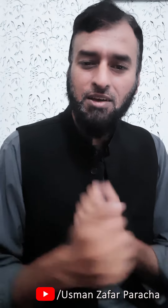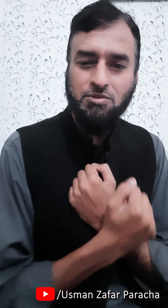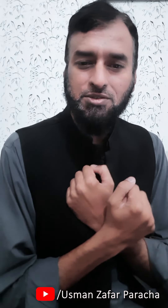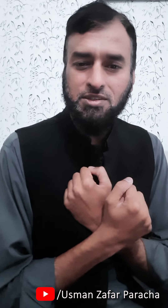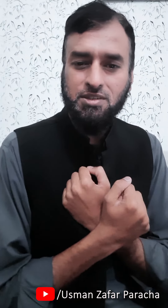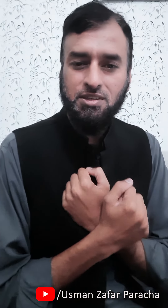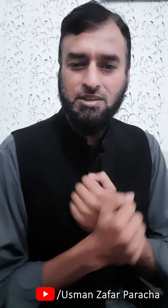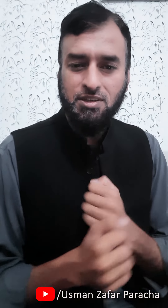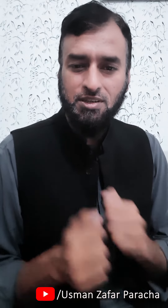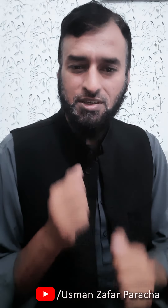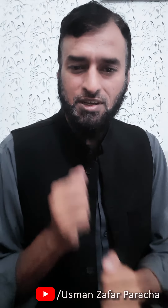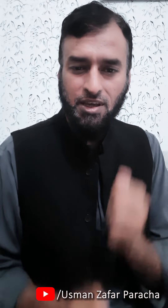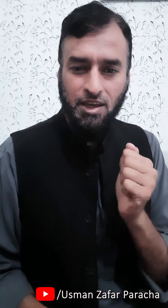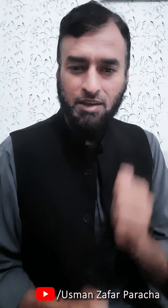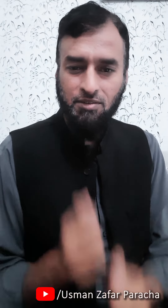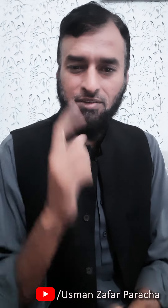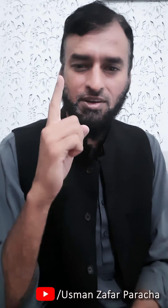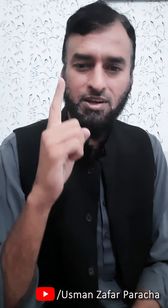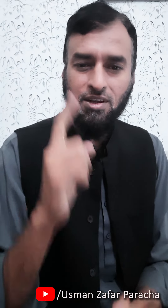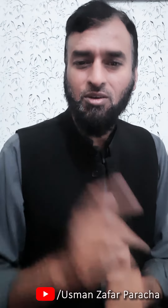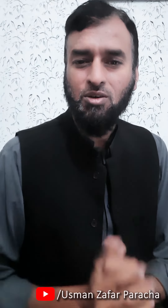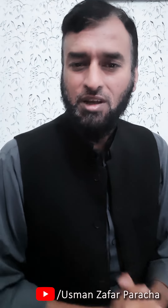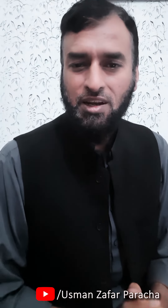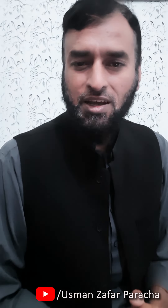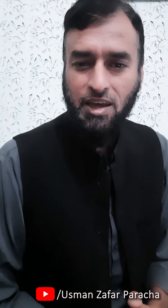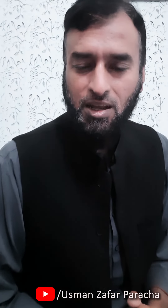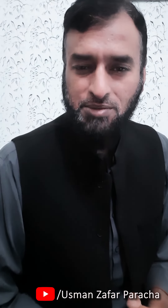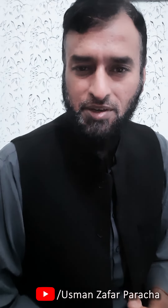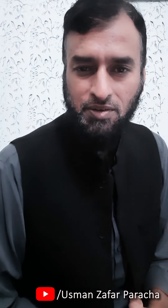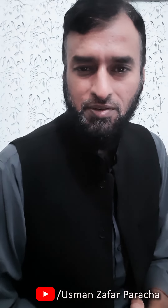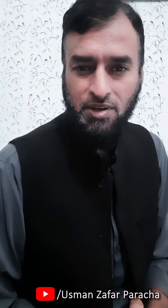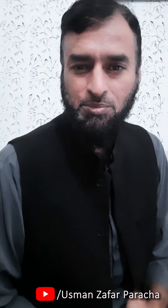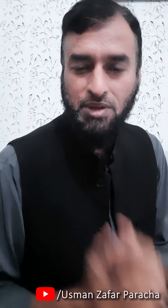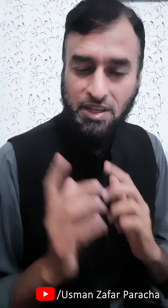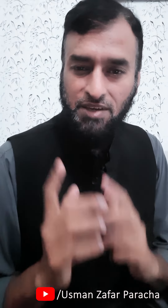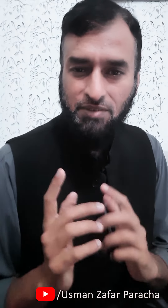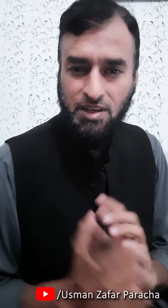loves everyone और अल्लाह helps everyone. Believe in him.